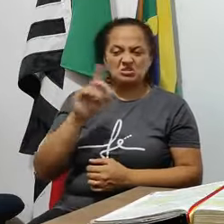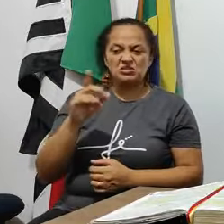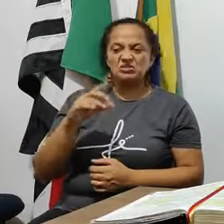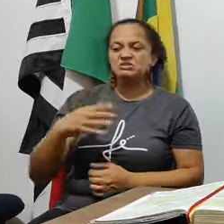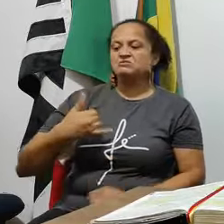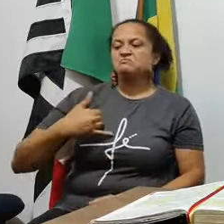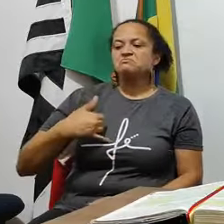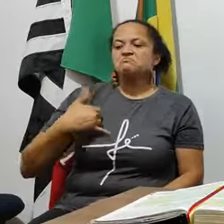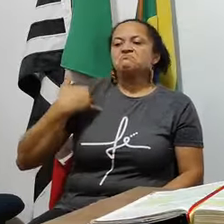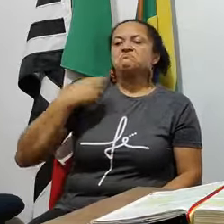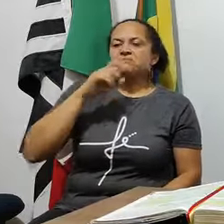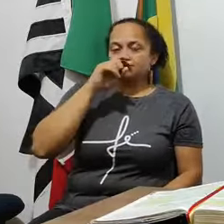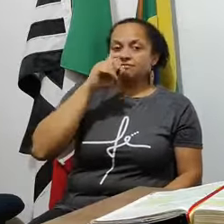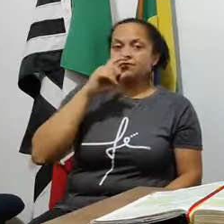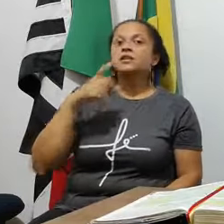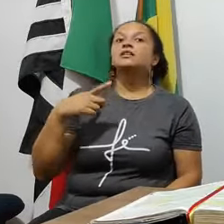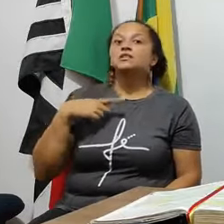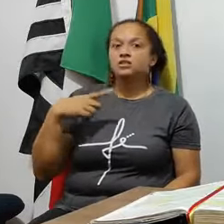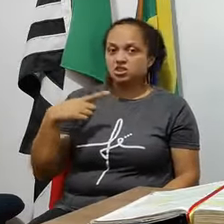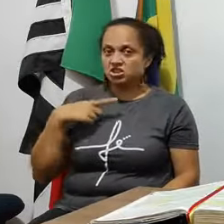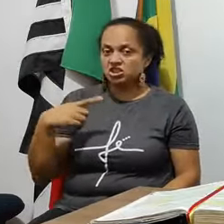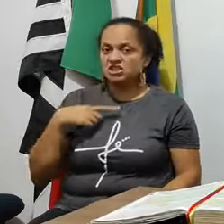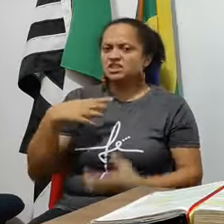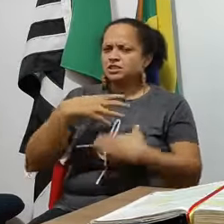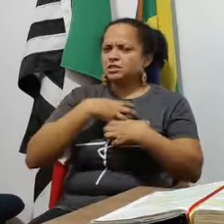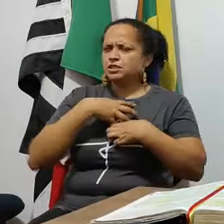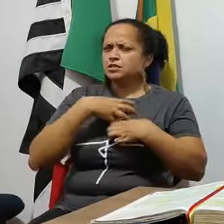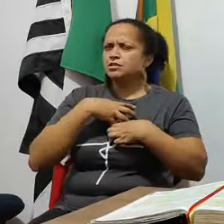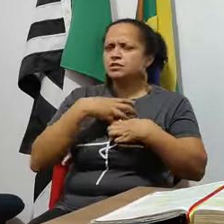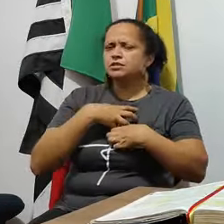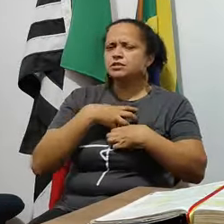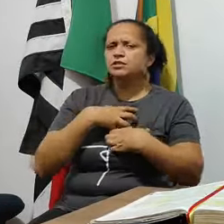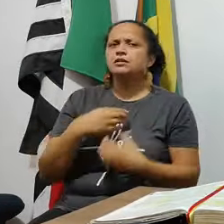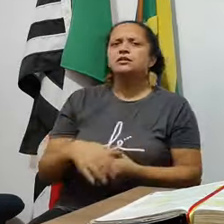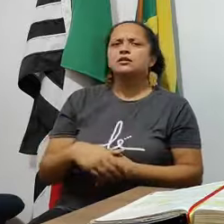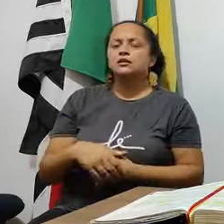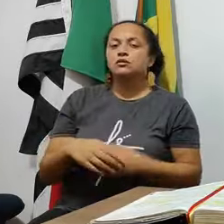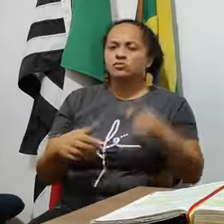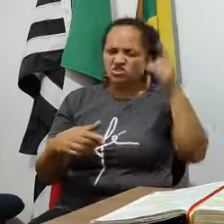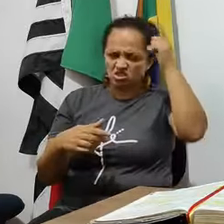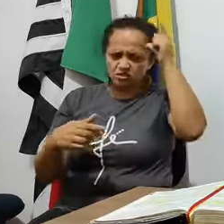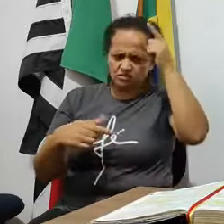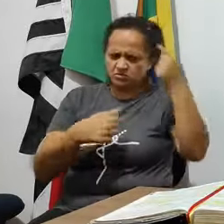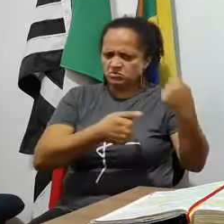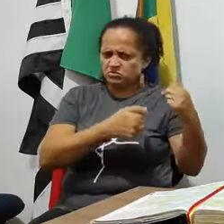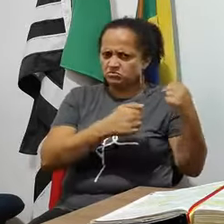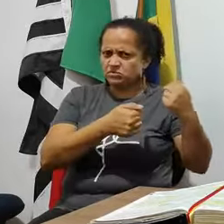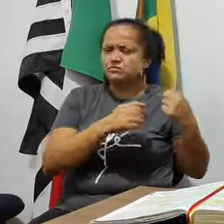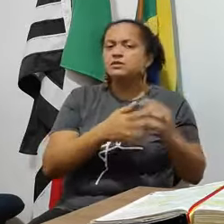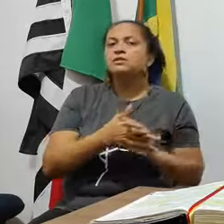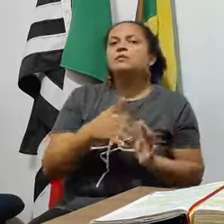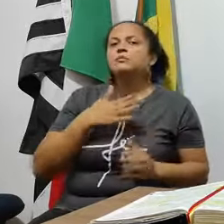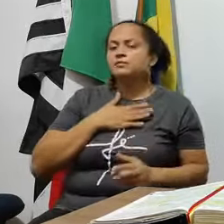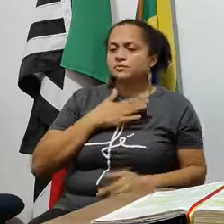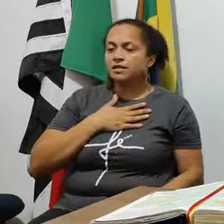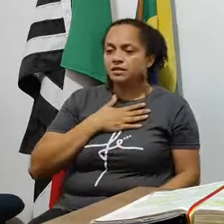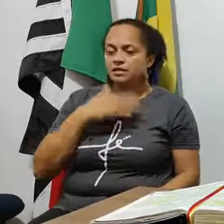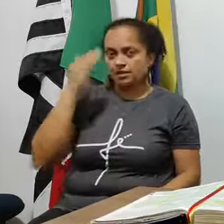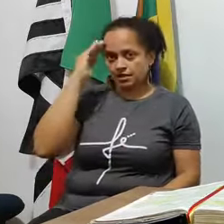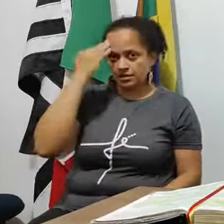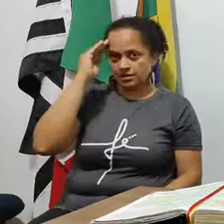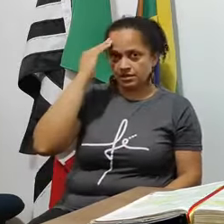um mensageiro de Satanás, para me esbofetear, a fim de que não me exalte.